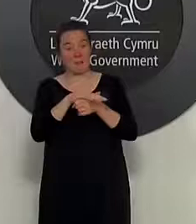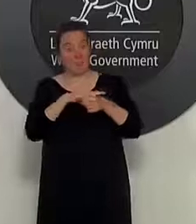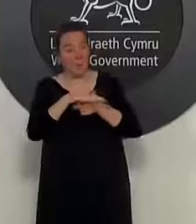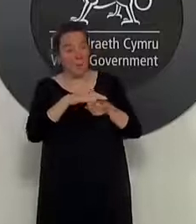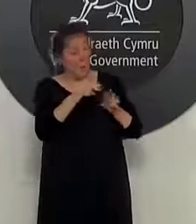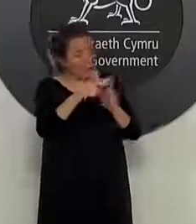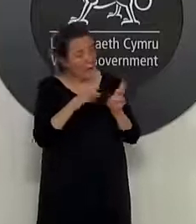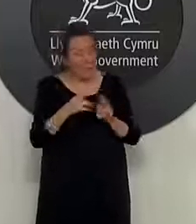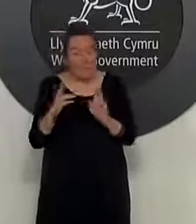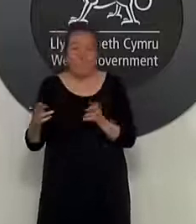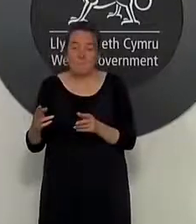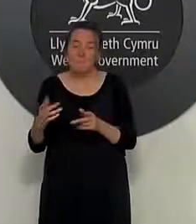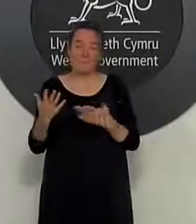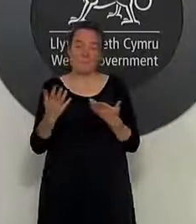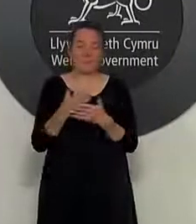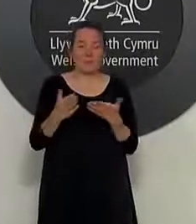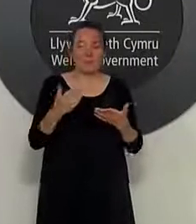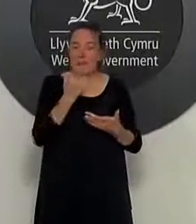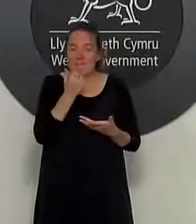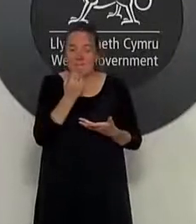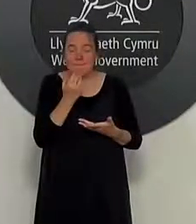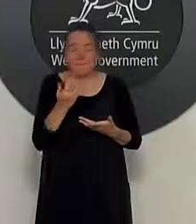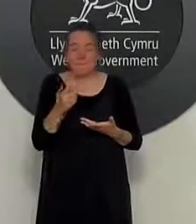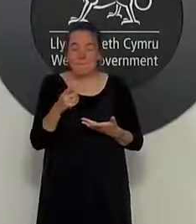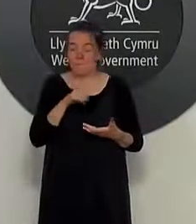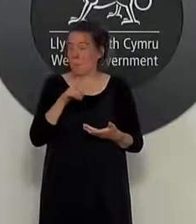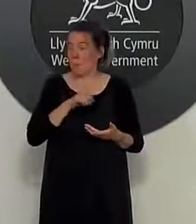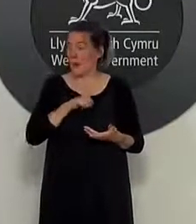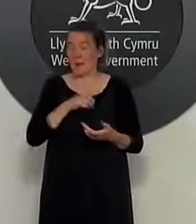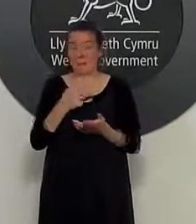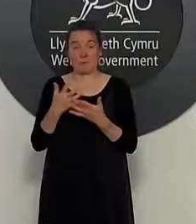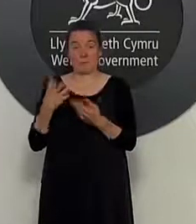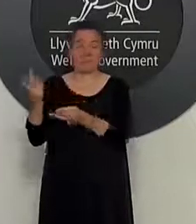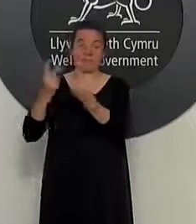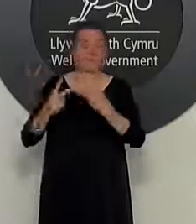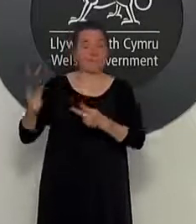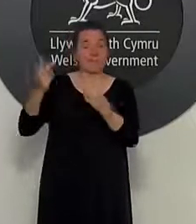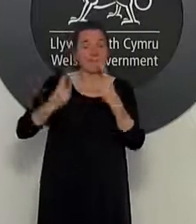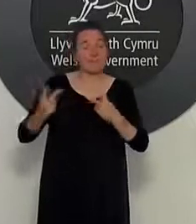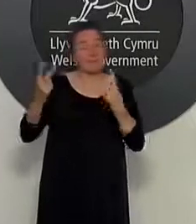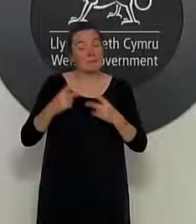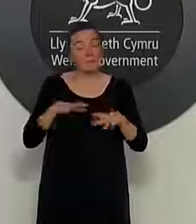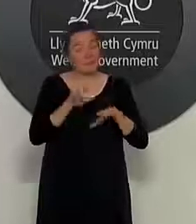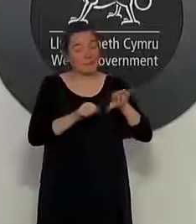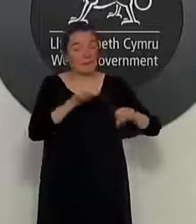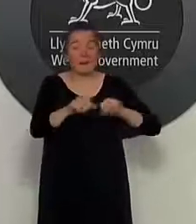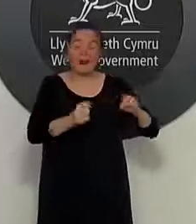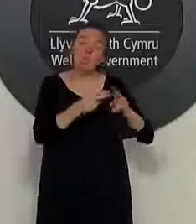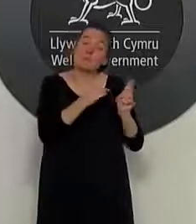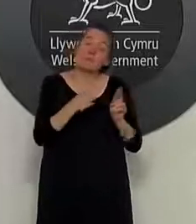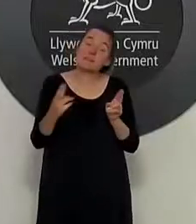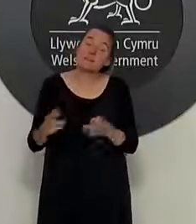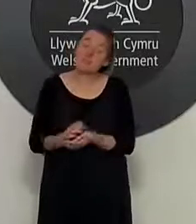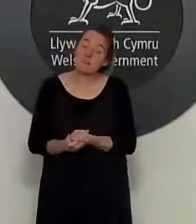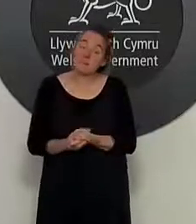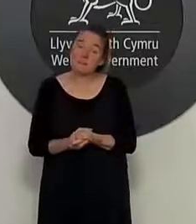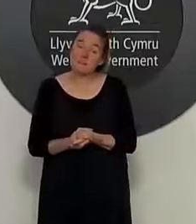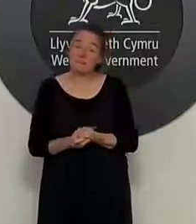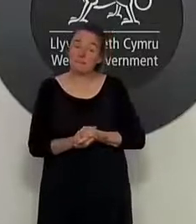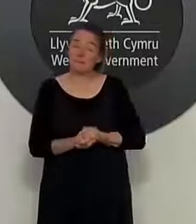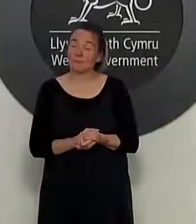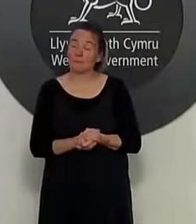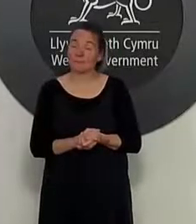o'r dwristiaeth sydd â goblygiadau i'r farchnadau ac i gynnyludwyedd y cymunedau yn